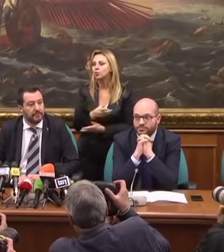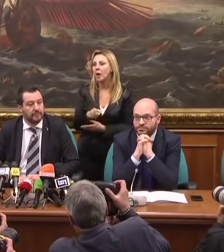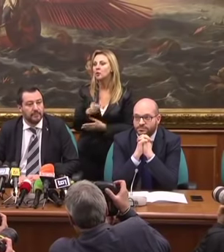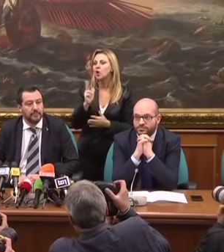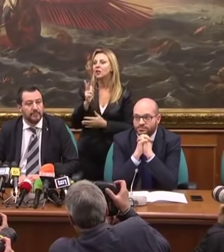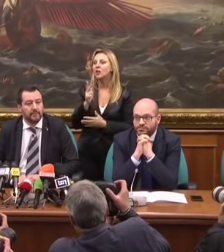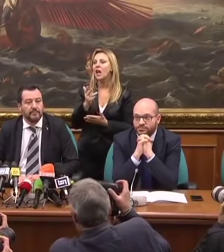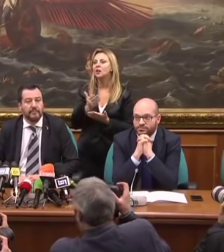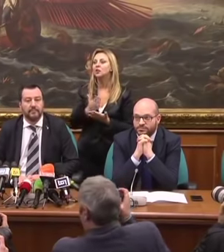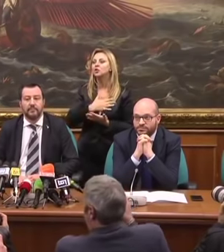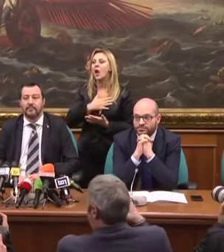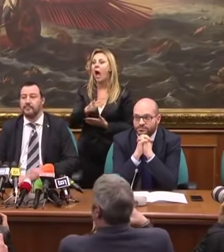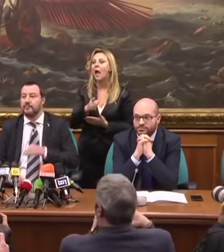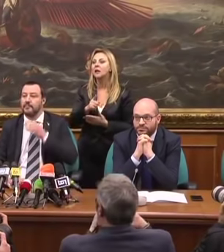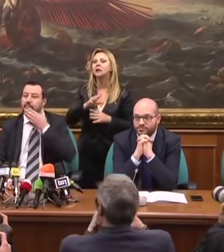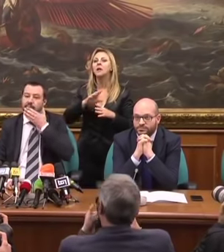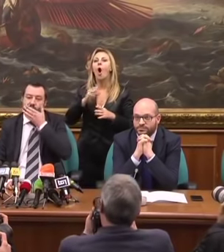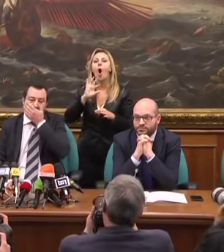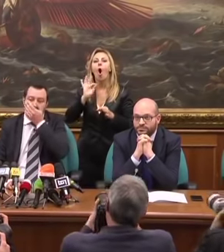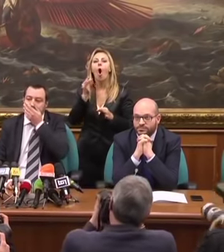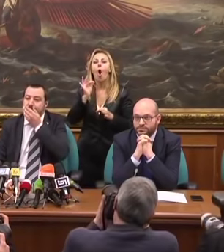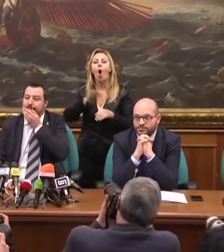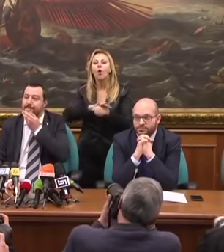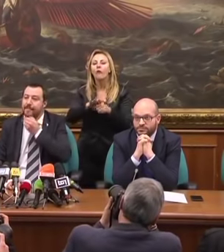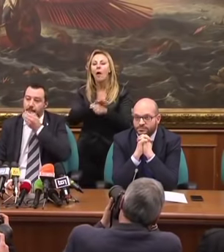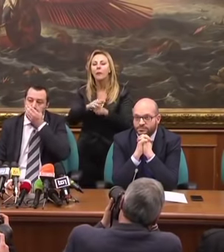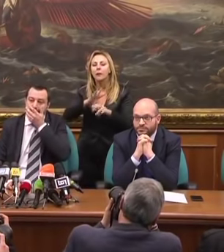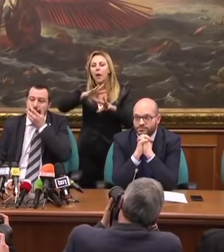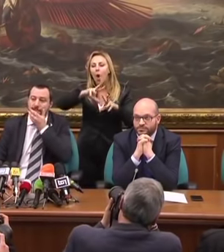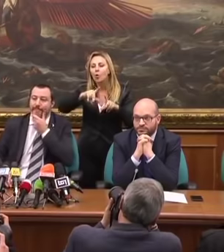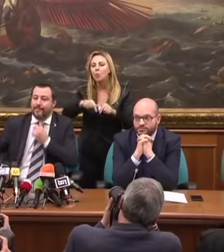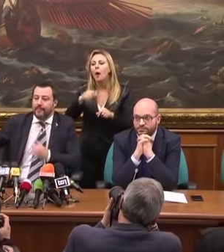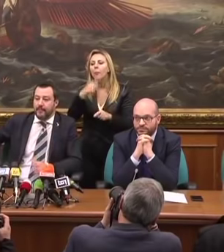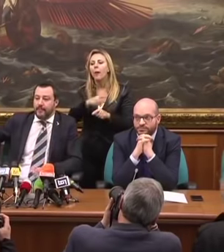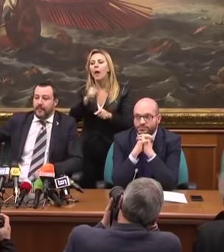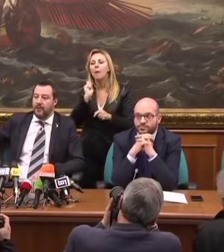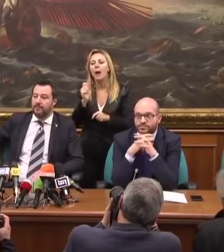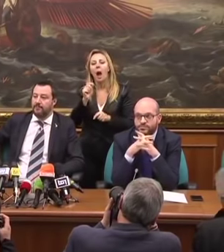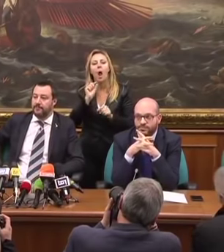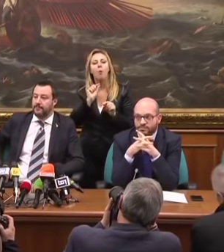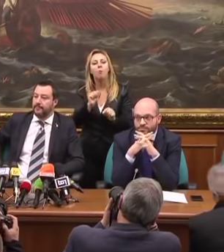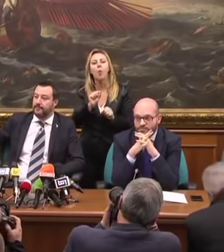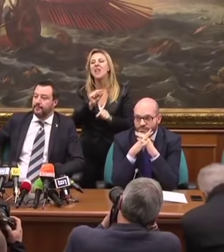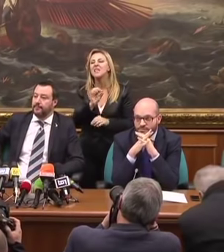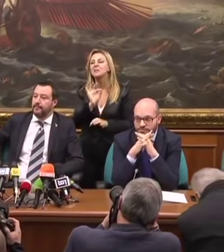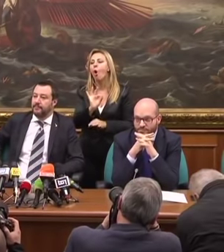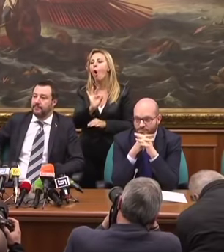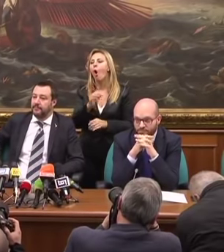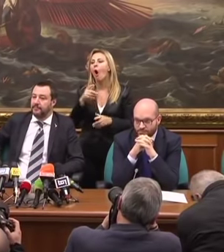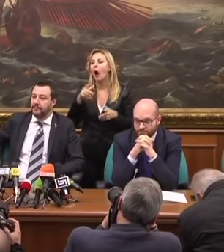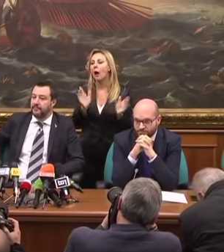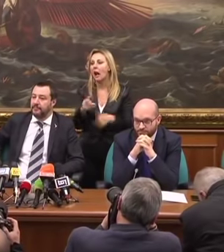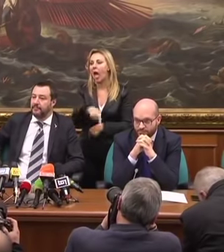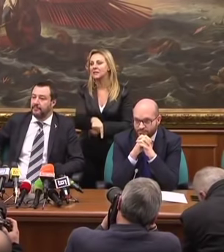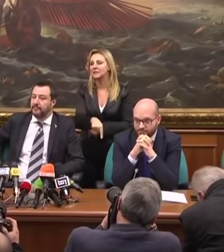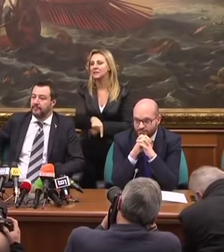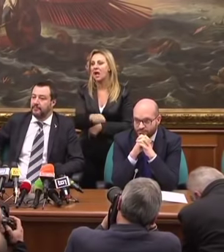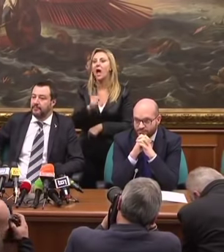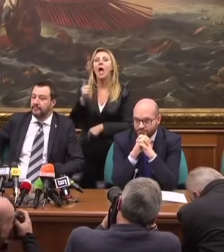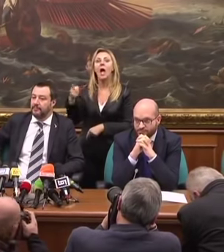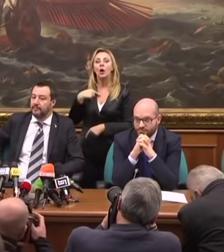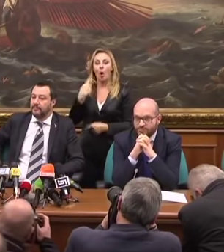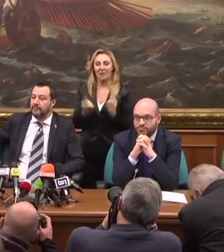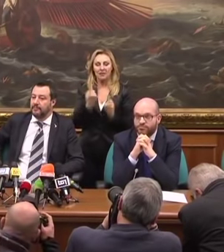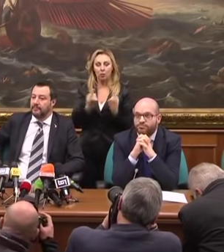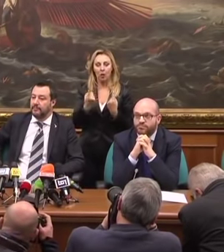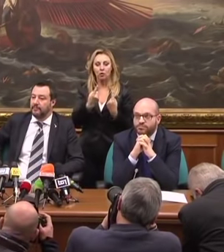viene costretto a rubare l'oro di famiglia per pagare i buchi della classe. Il Global Teacher Status